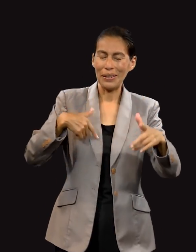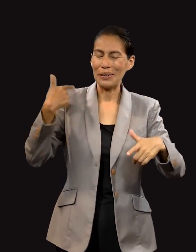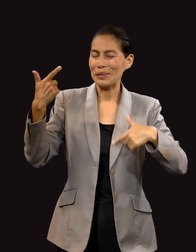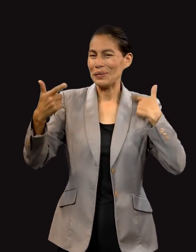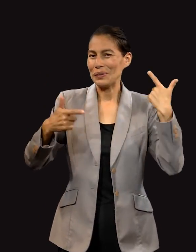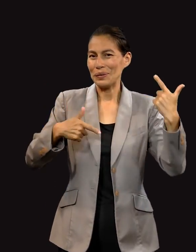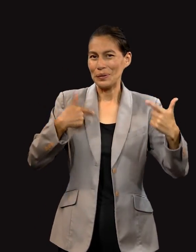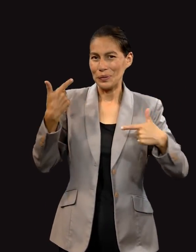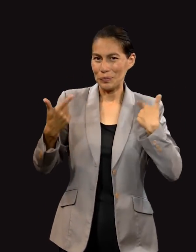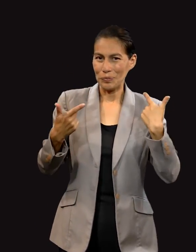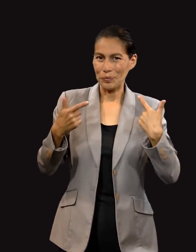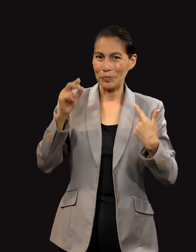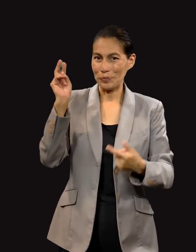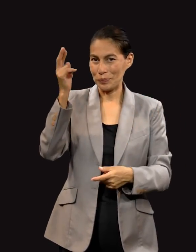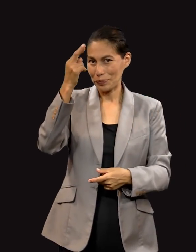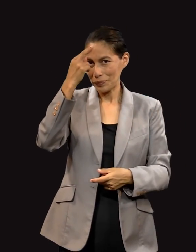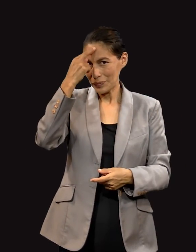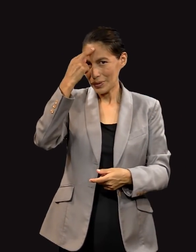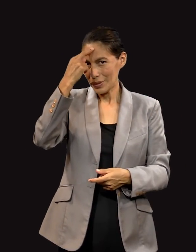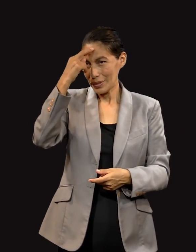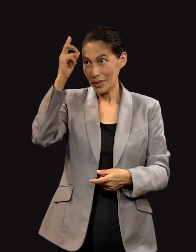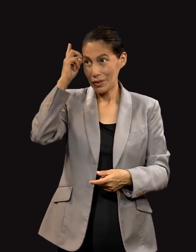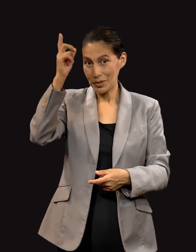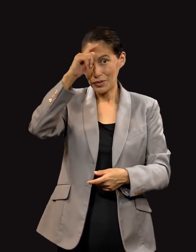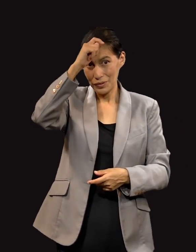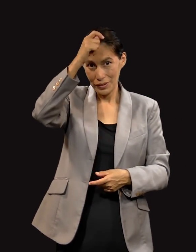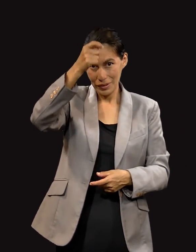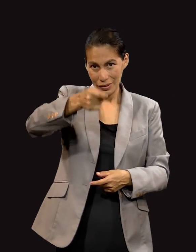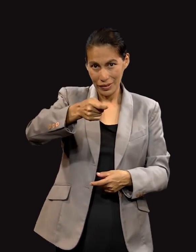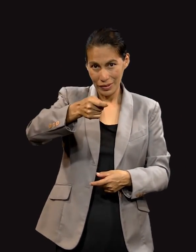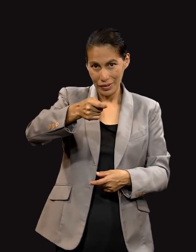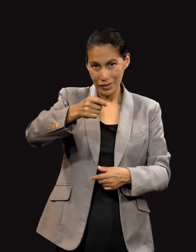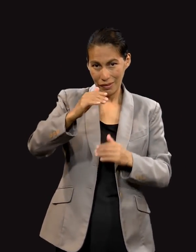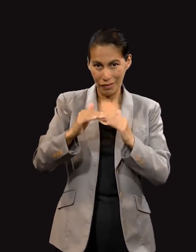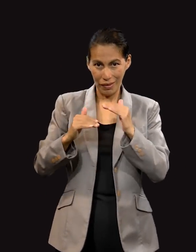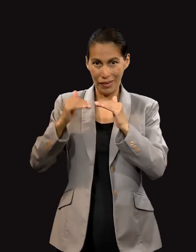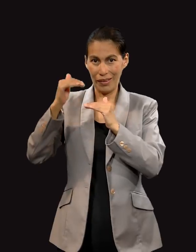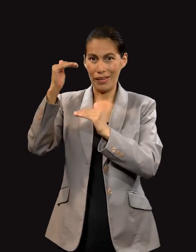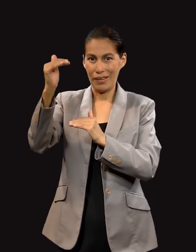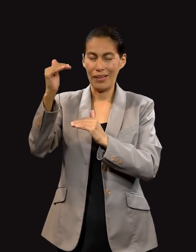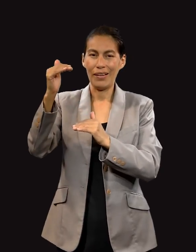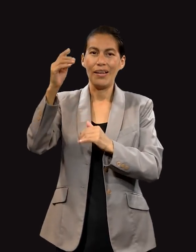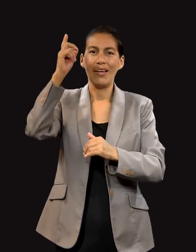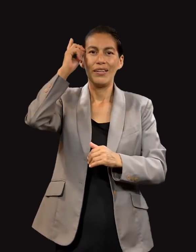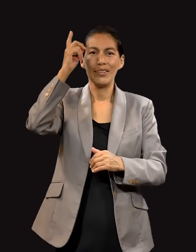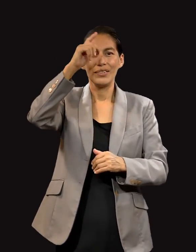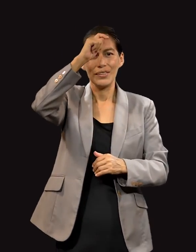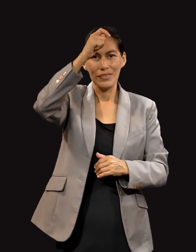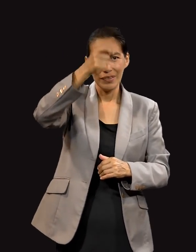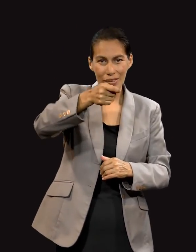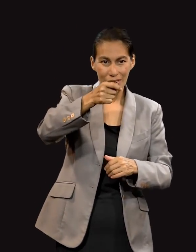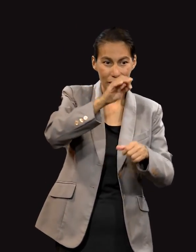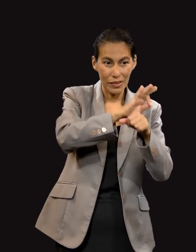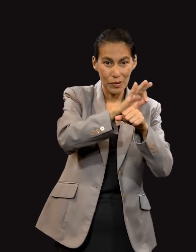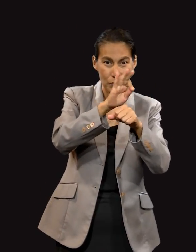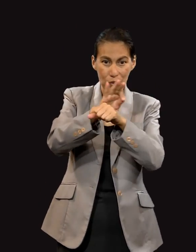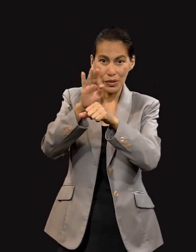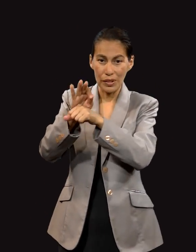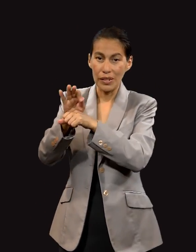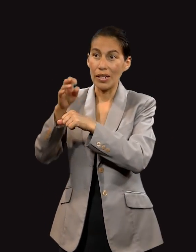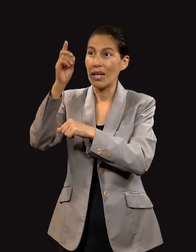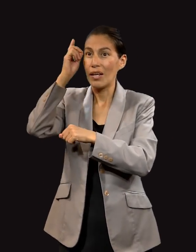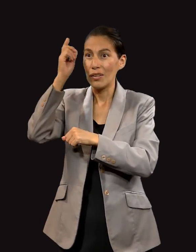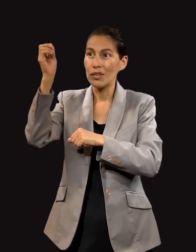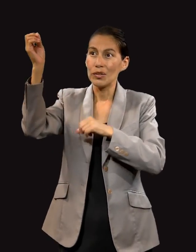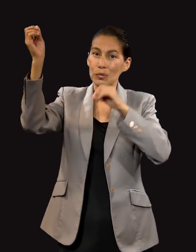goza en impartir su espíritu a cada uno de ustedes. Recuerden que la bendición de Dios es la que engrandece. Dios